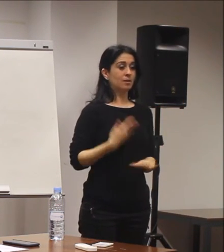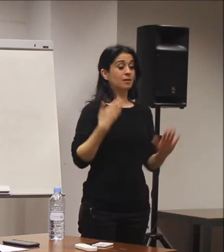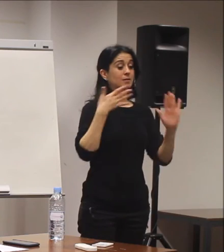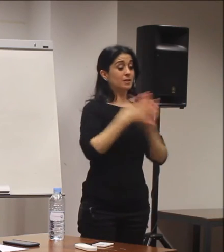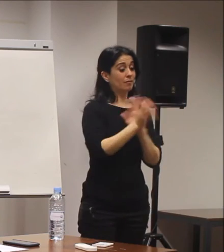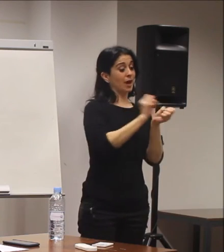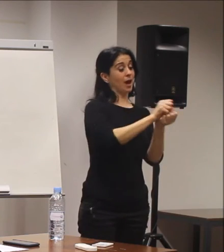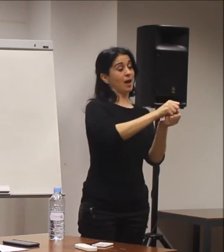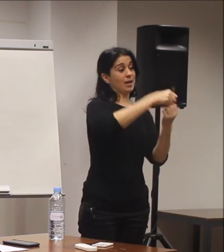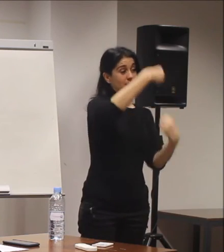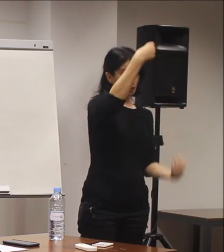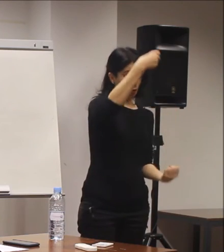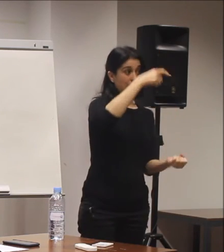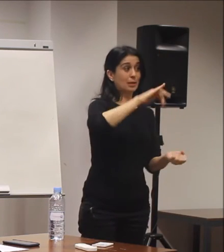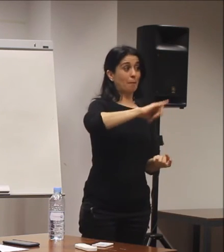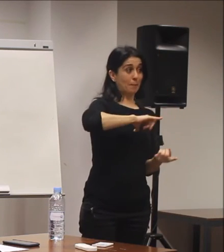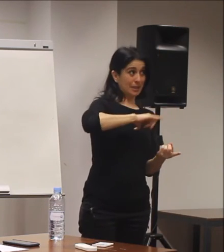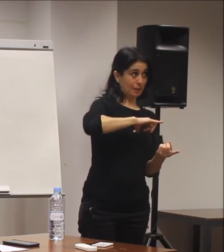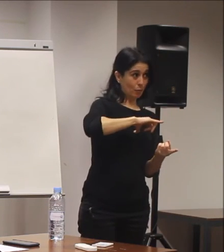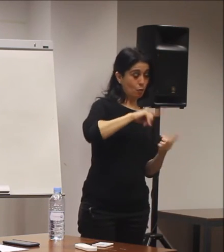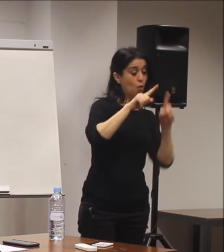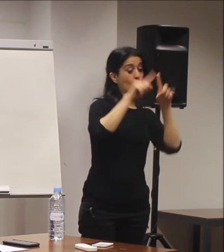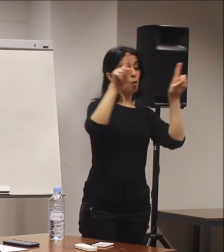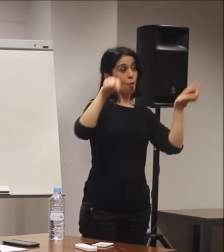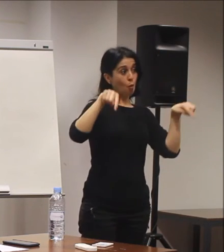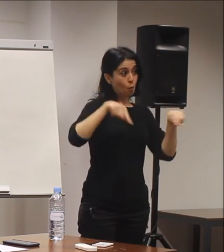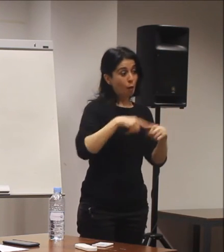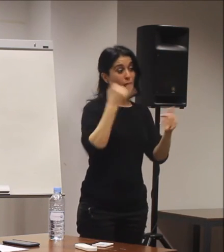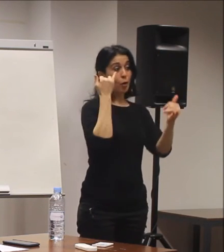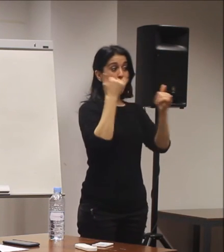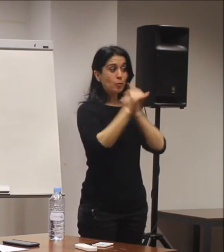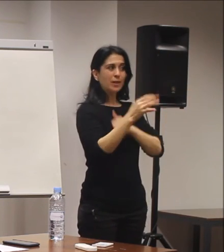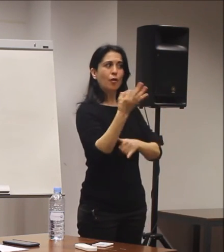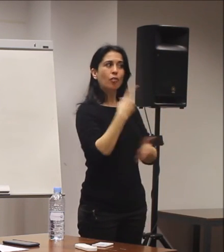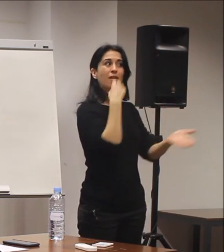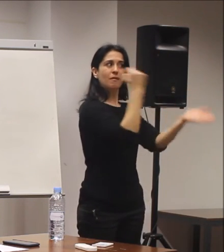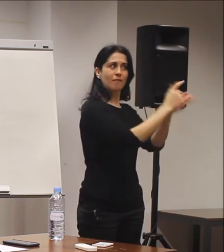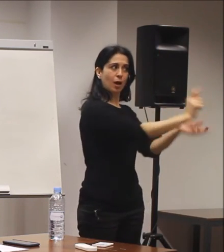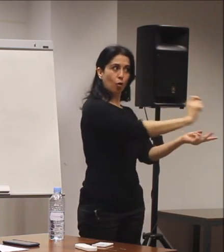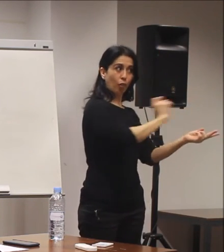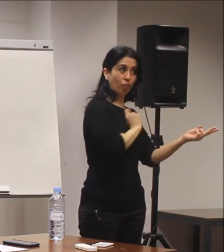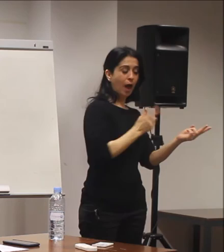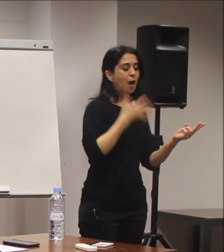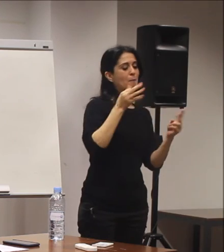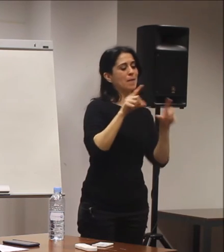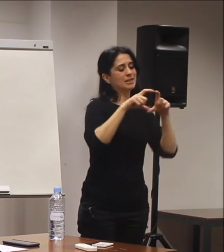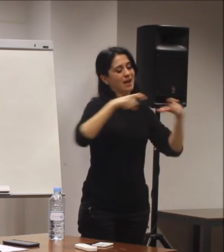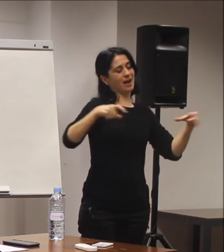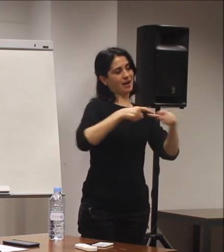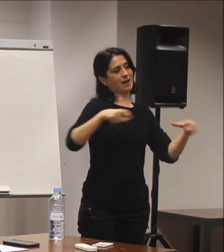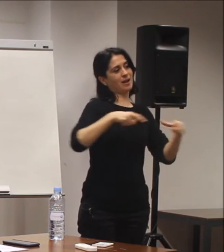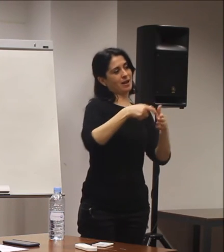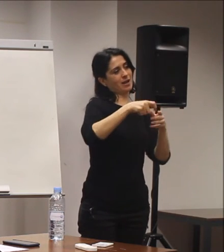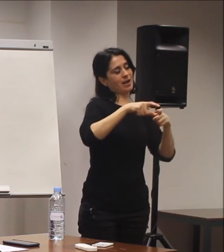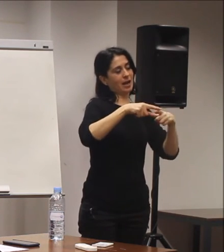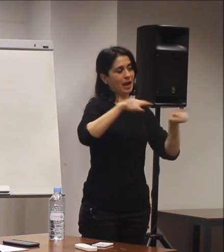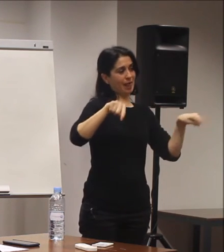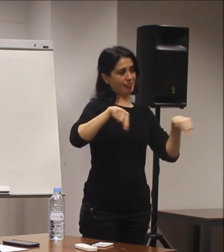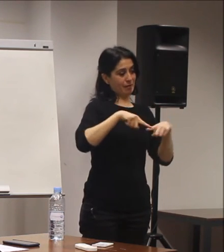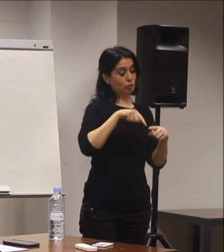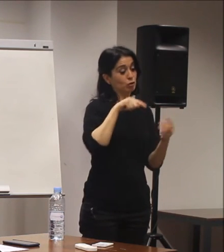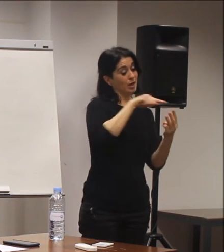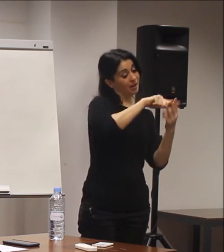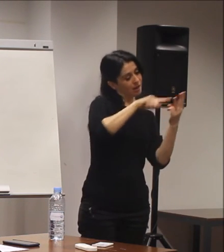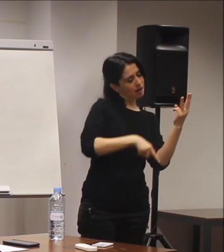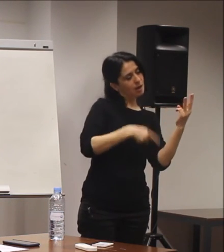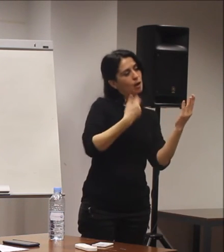préstamo, cuadro de amortización que tiene que facilitar la entidad financiera y recibos. Esa es la documentación que se necesita para saber si hay cláusula suelo y